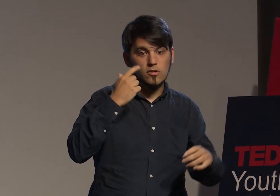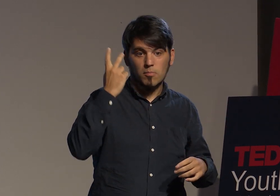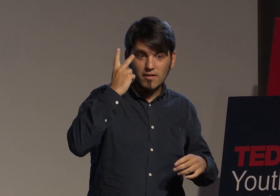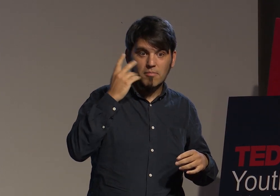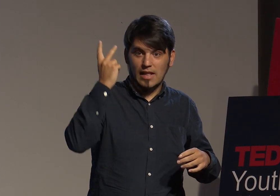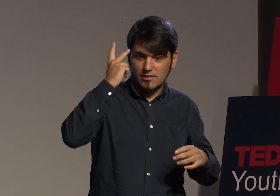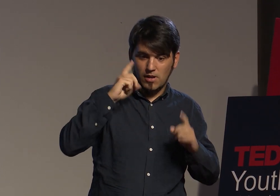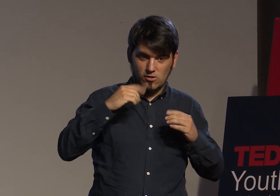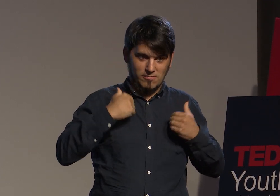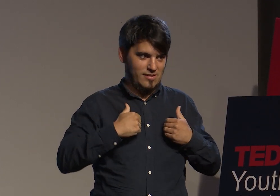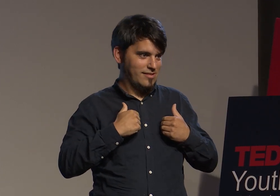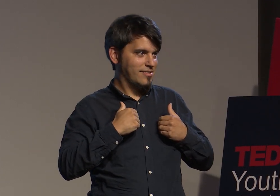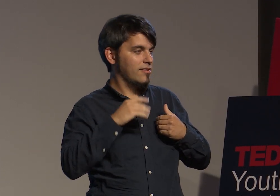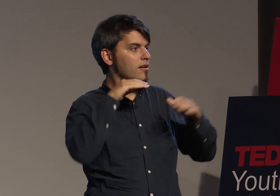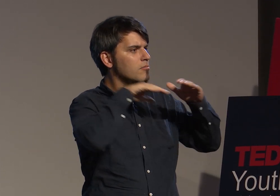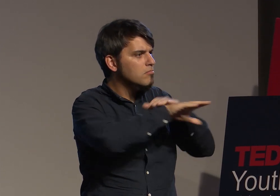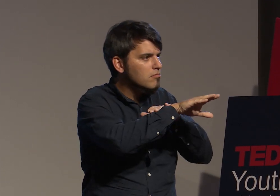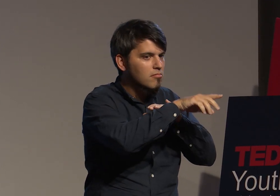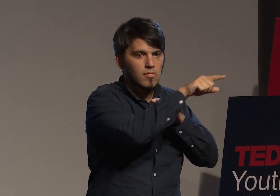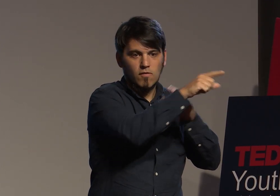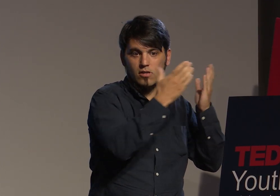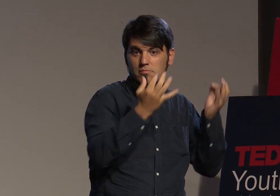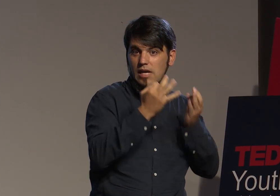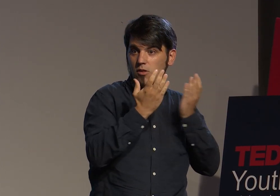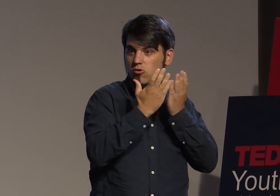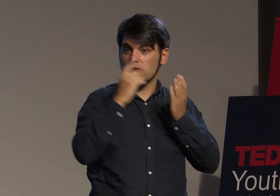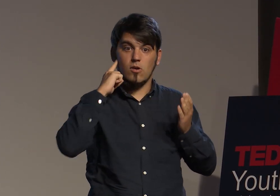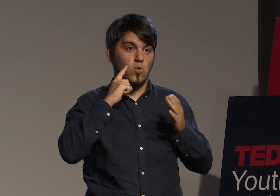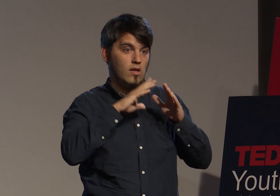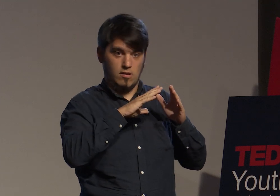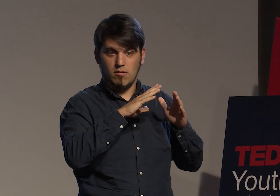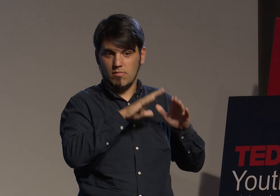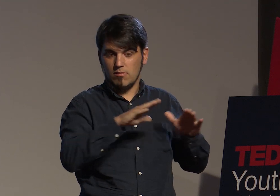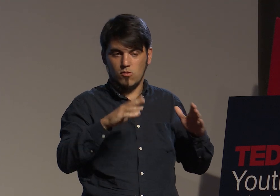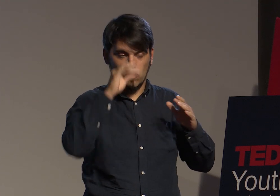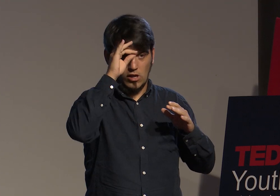И да разбера кой съм аз, реших да вляза в специалното училище за глухи.